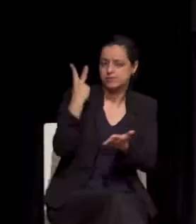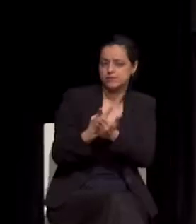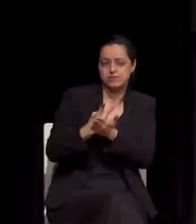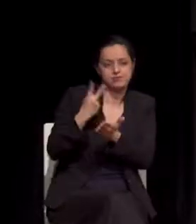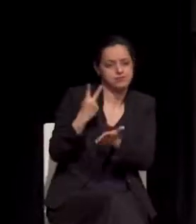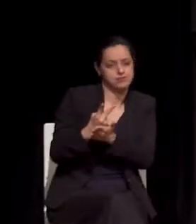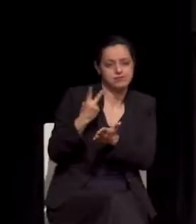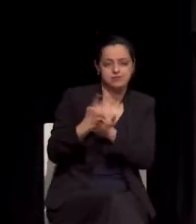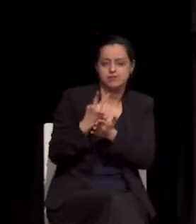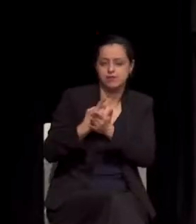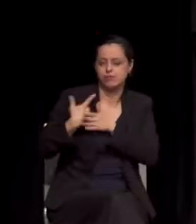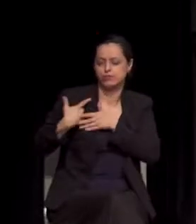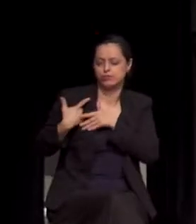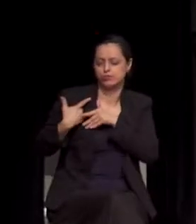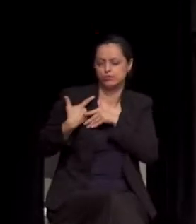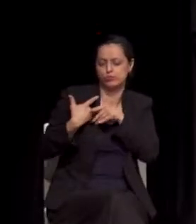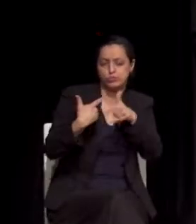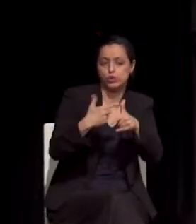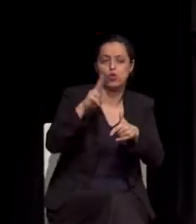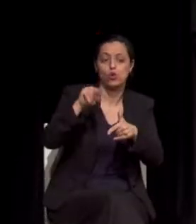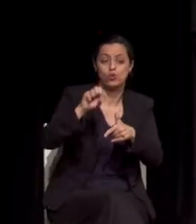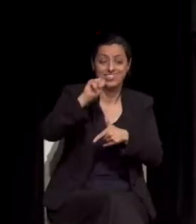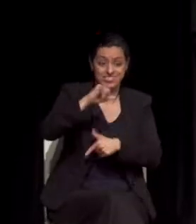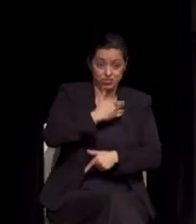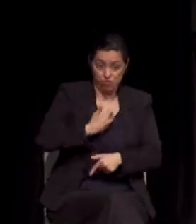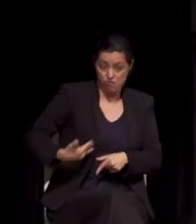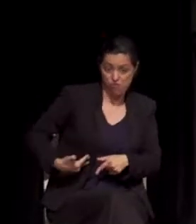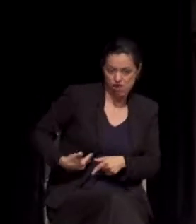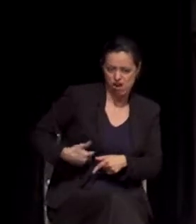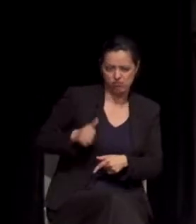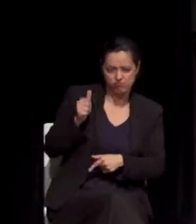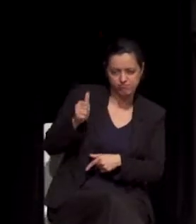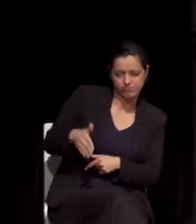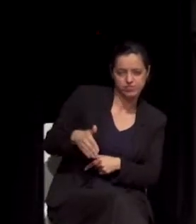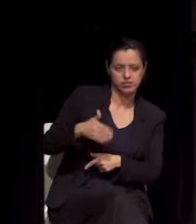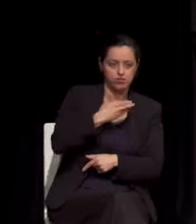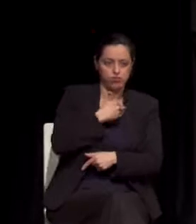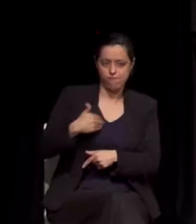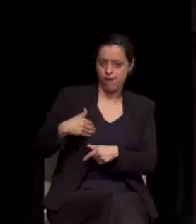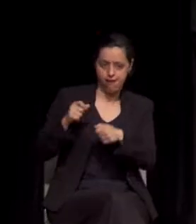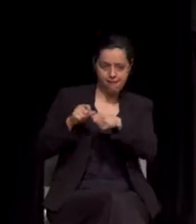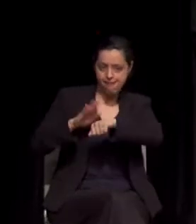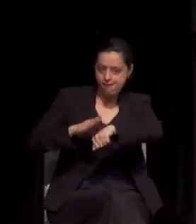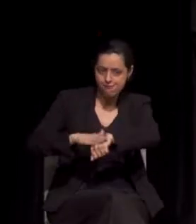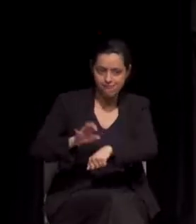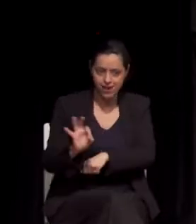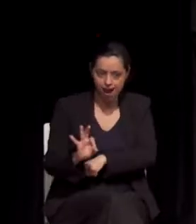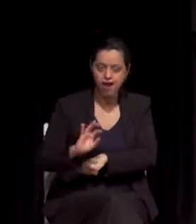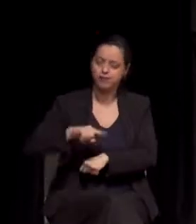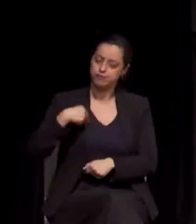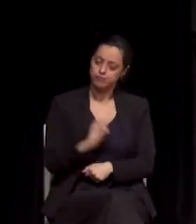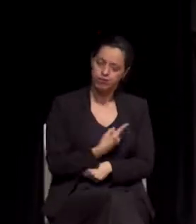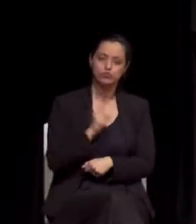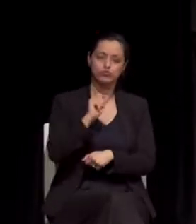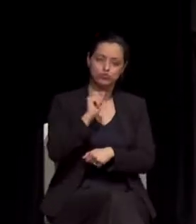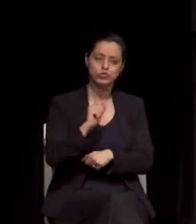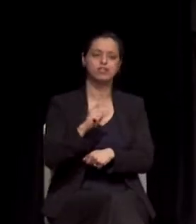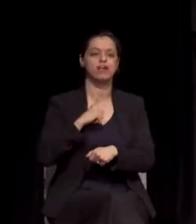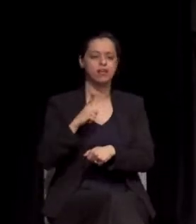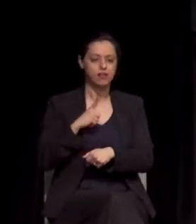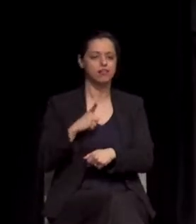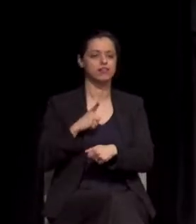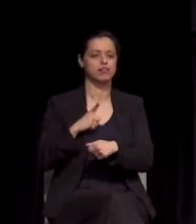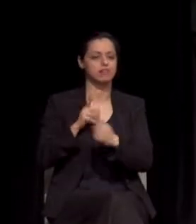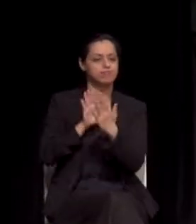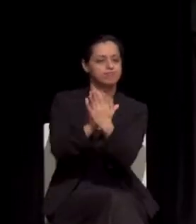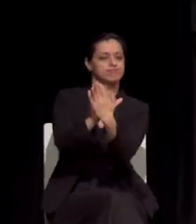luta e que sempre fizeram com que, se o Estado e o governo não realizem, a gente, a duras penas, na construção do